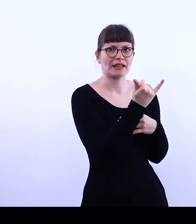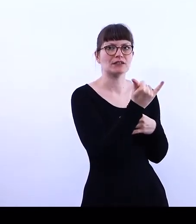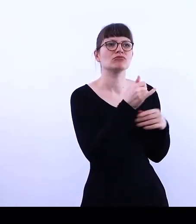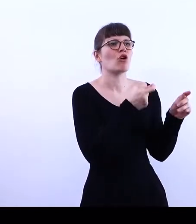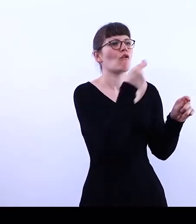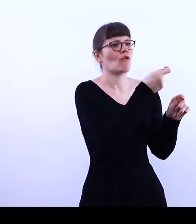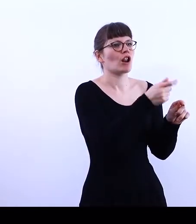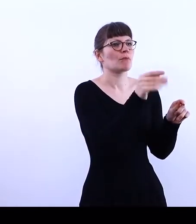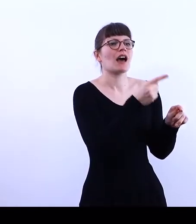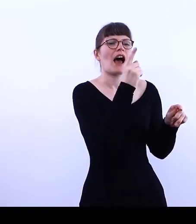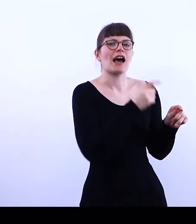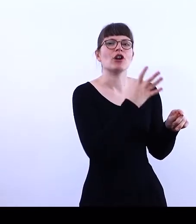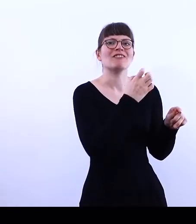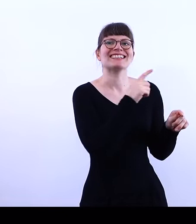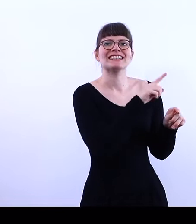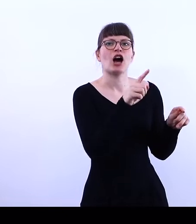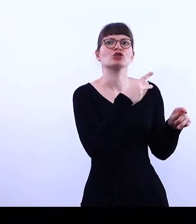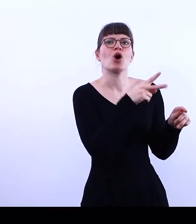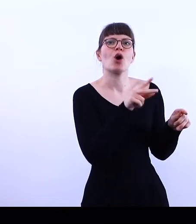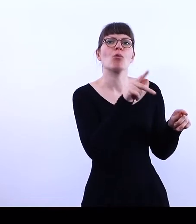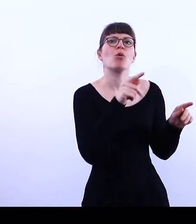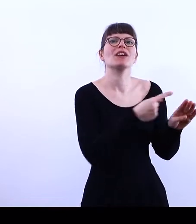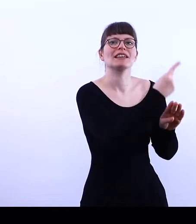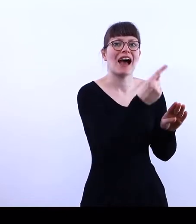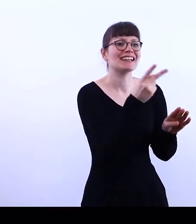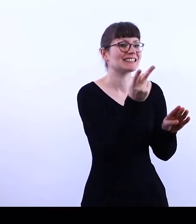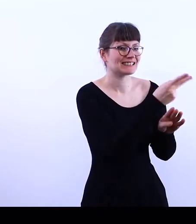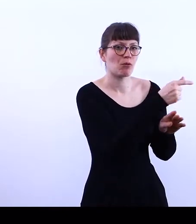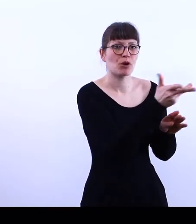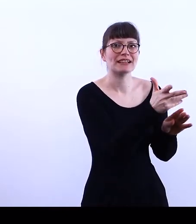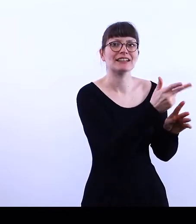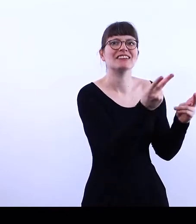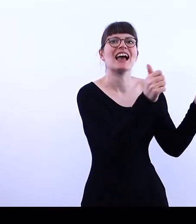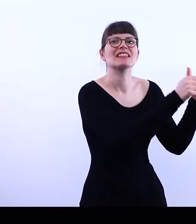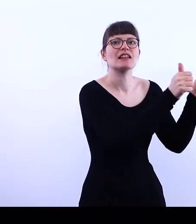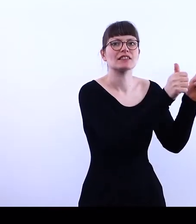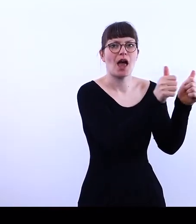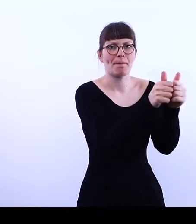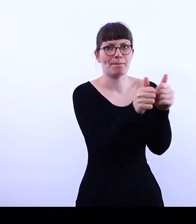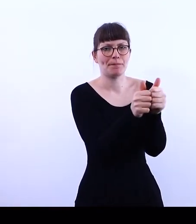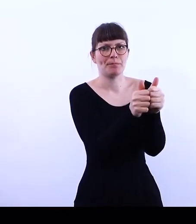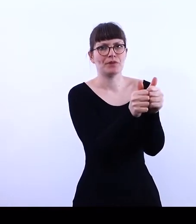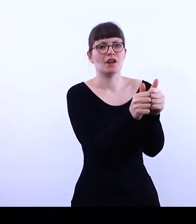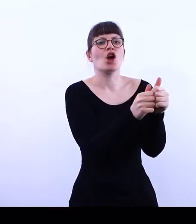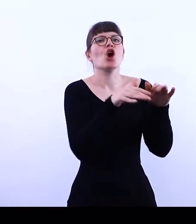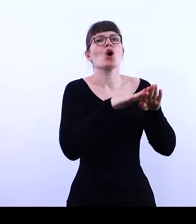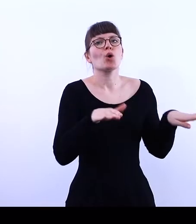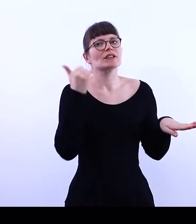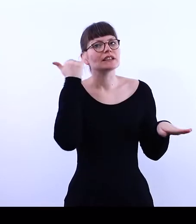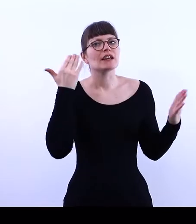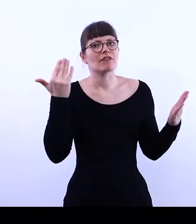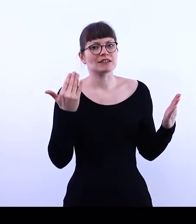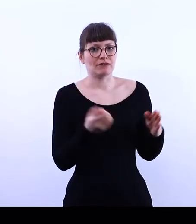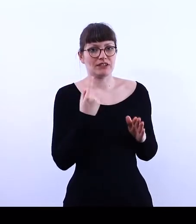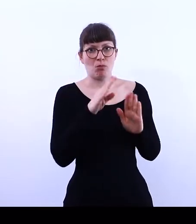Jahr. Und diese Projekte arbeiten als ein Tandem. Die Grundidee ist, wir haben über unser Programm Zusammenhalt durch Teilhabe den